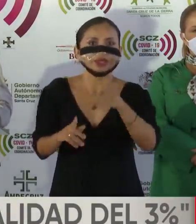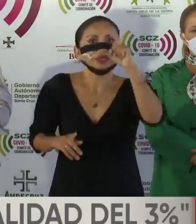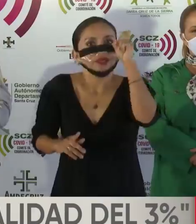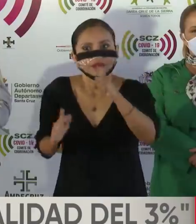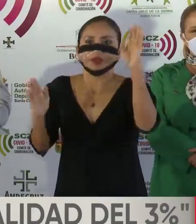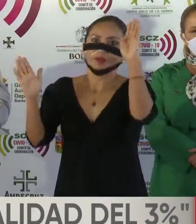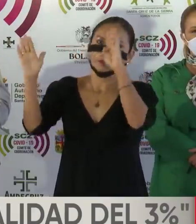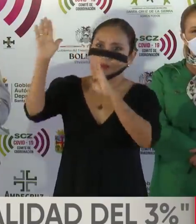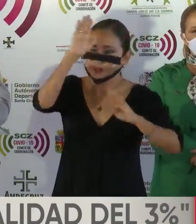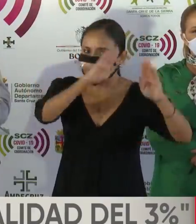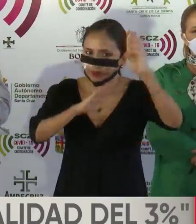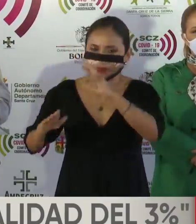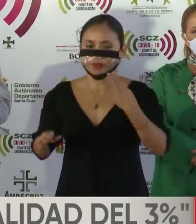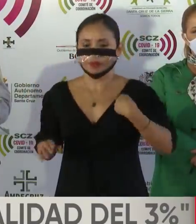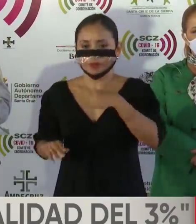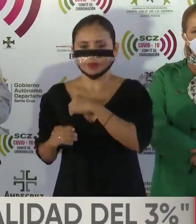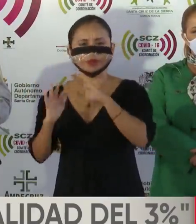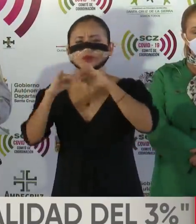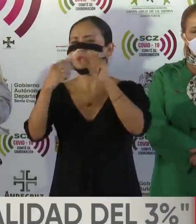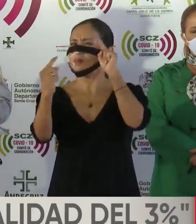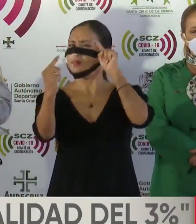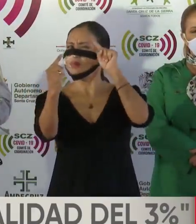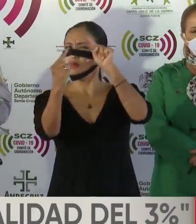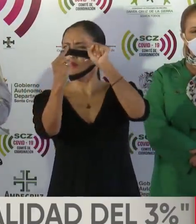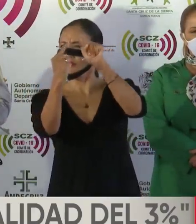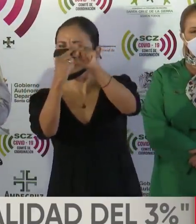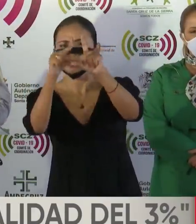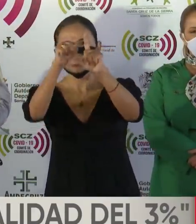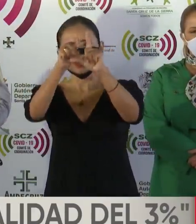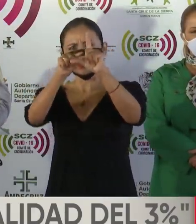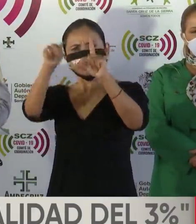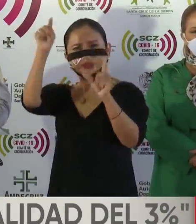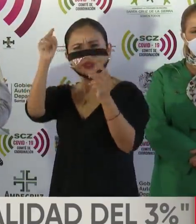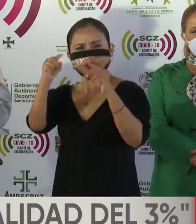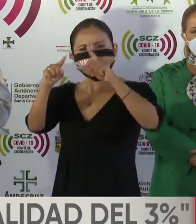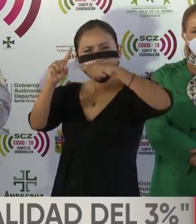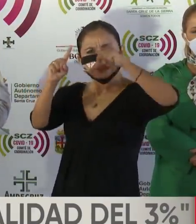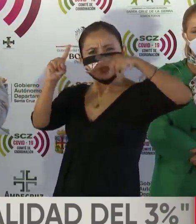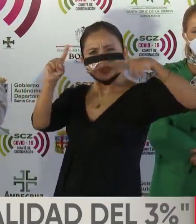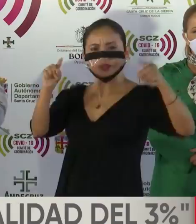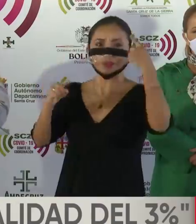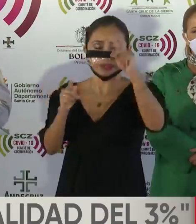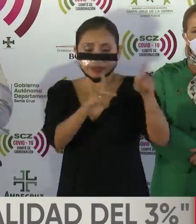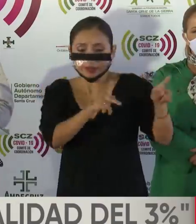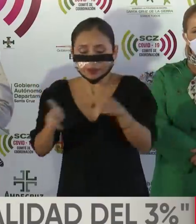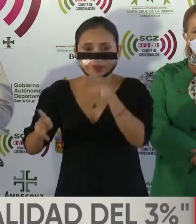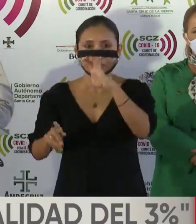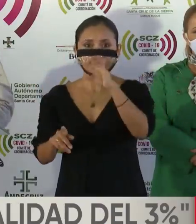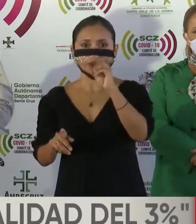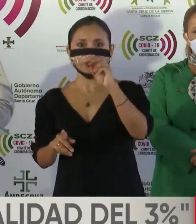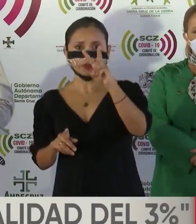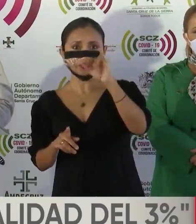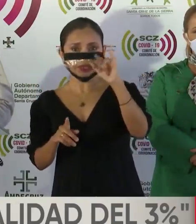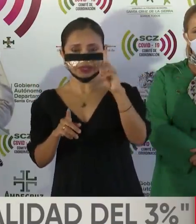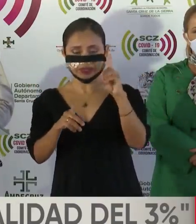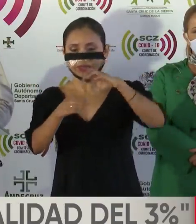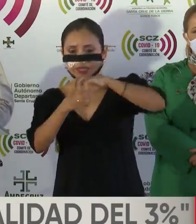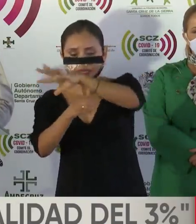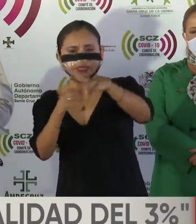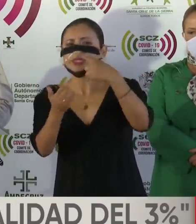preocupar. Las proyecciones estadísticas del plan COVID-19 que presentamos a inicio de la epidemia